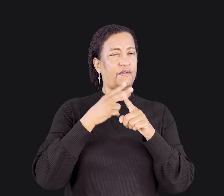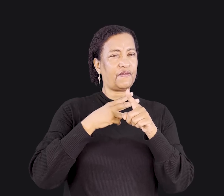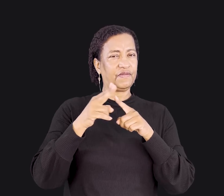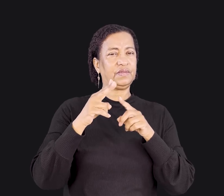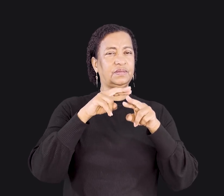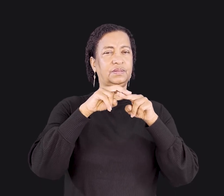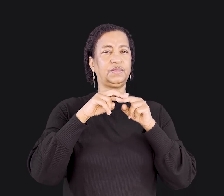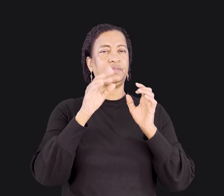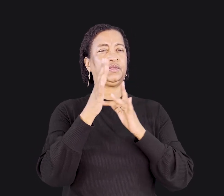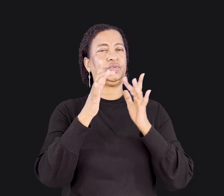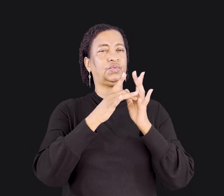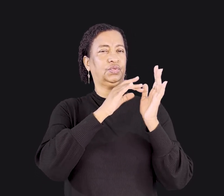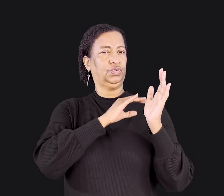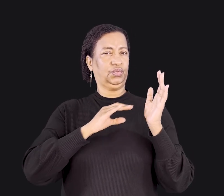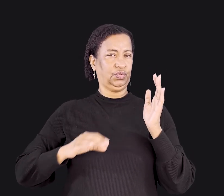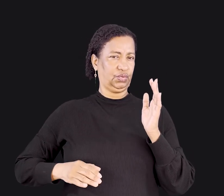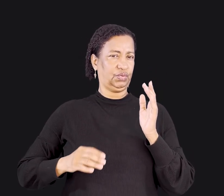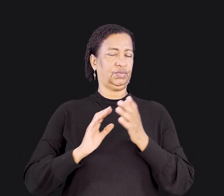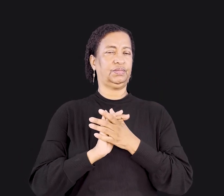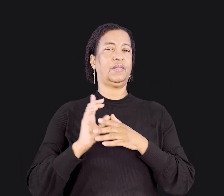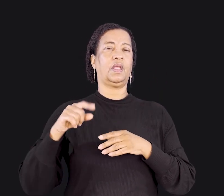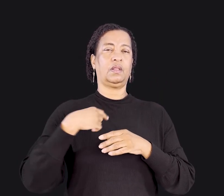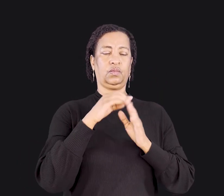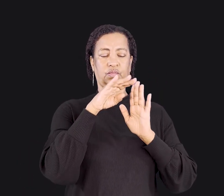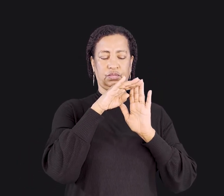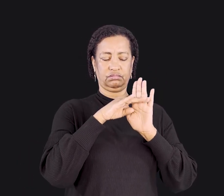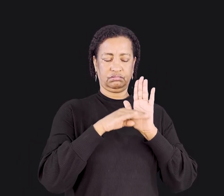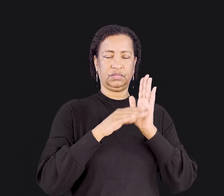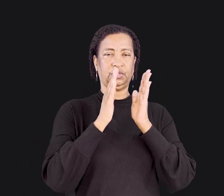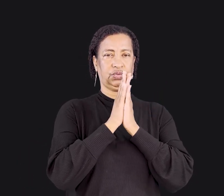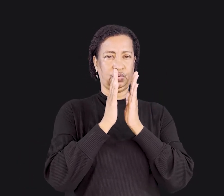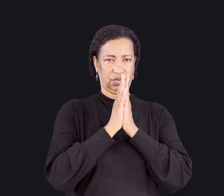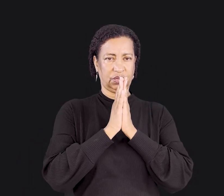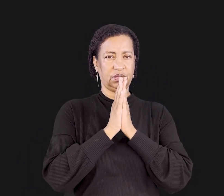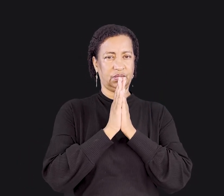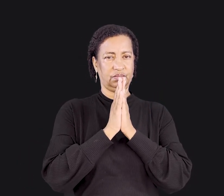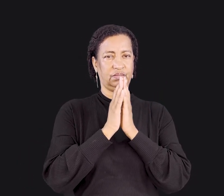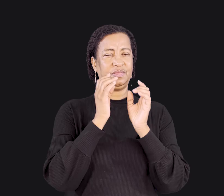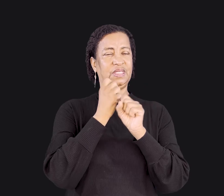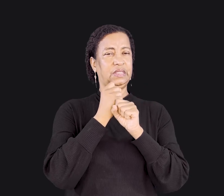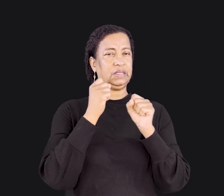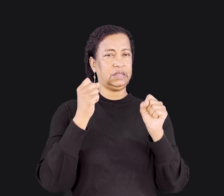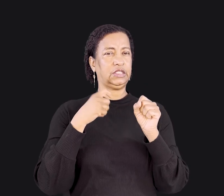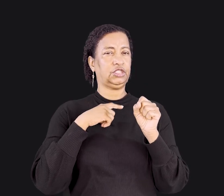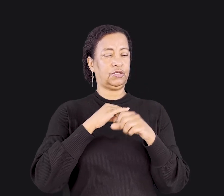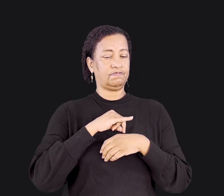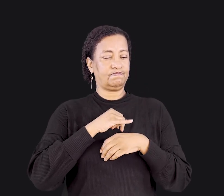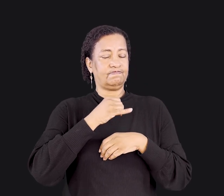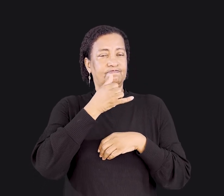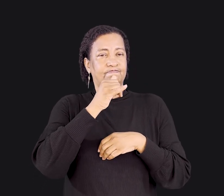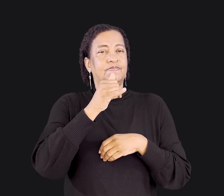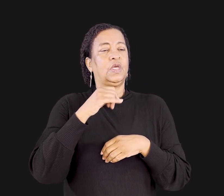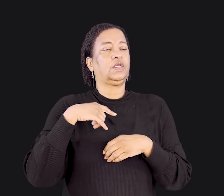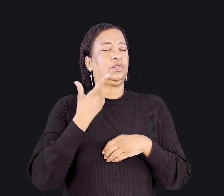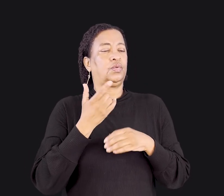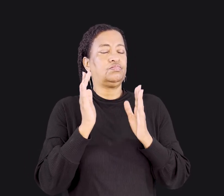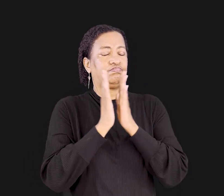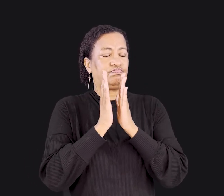por Jesus Cristo. Geralmente nossa lista de oração e grande parte da energia que dedicamos à oração é